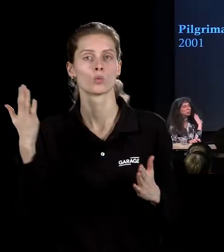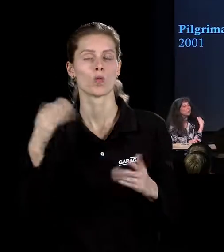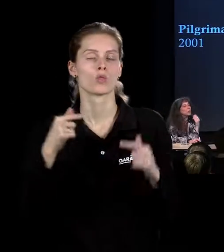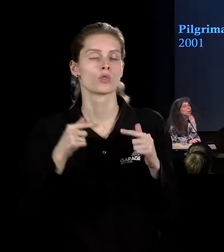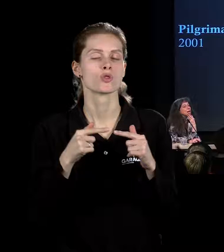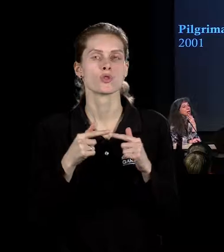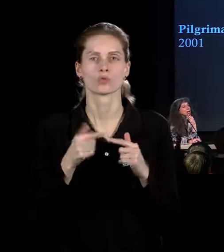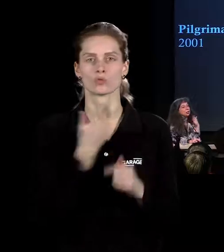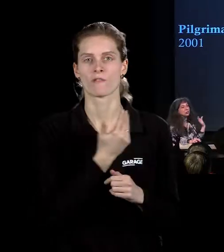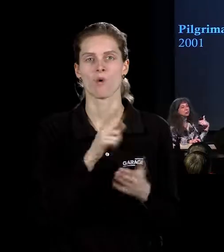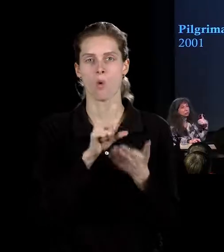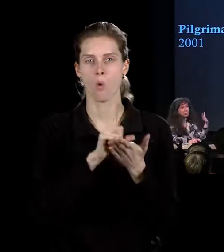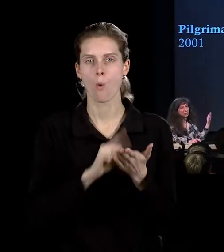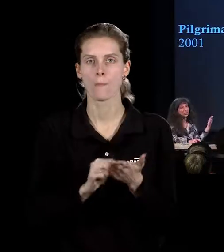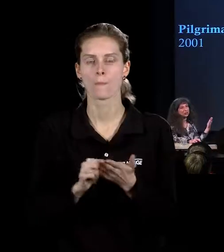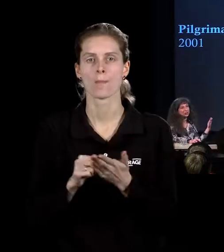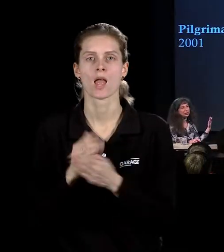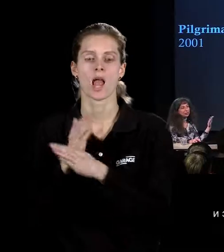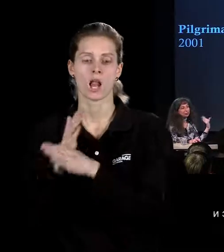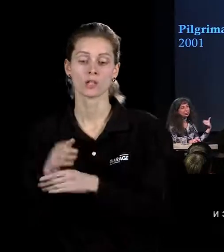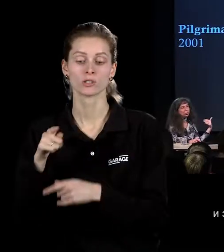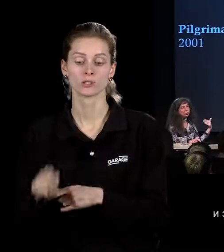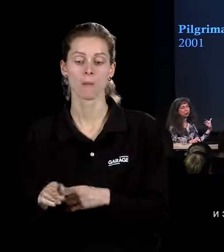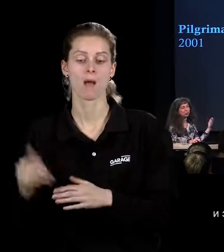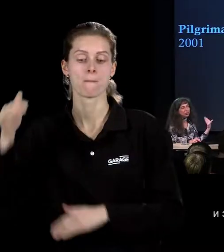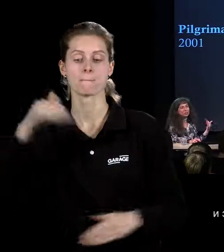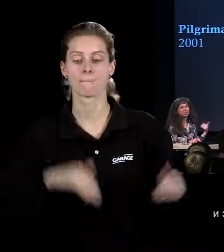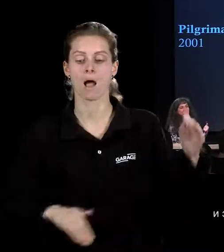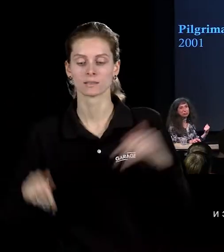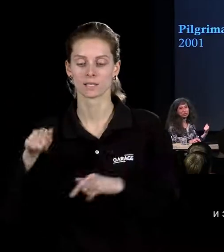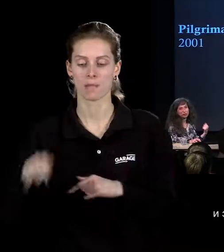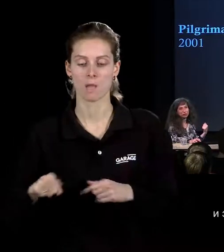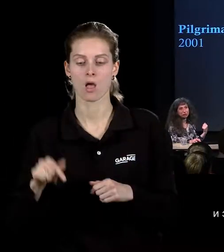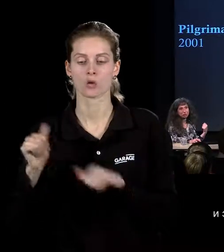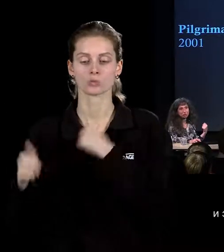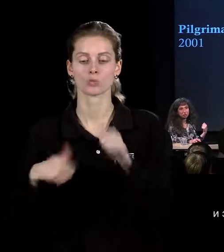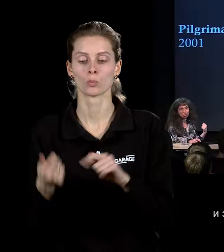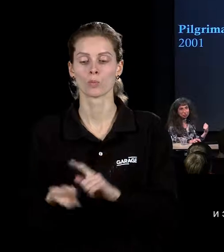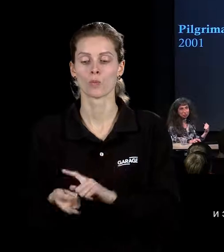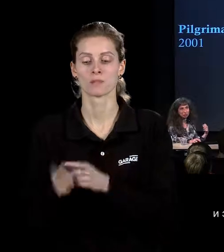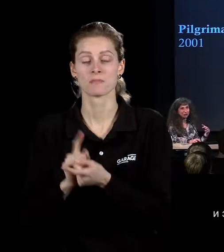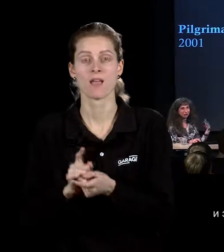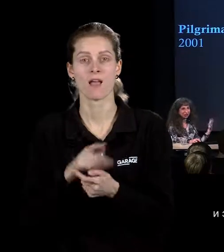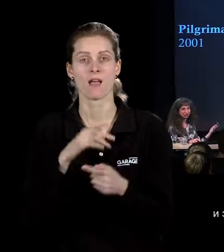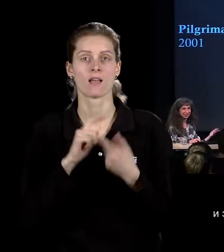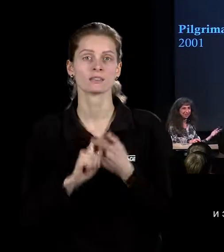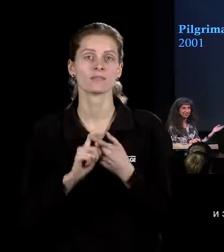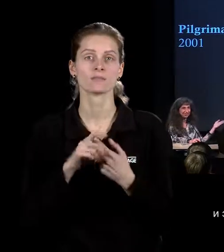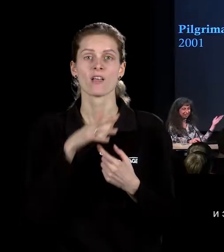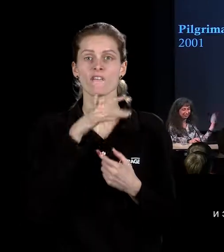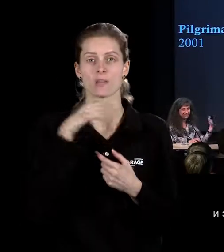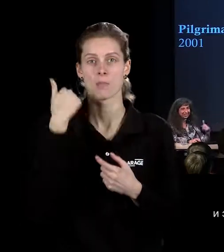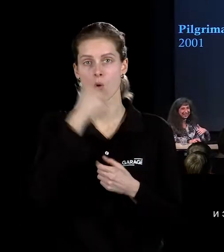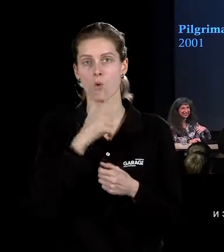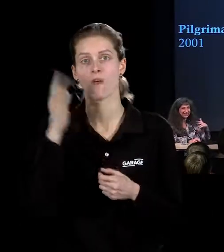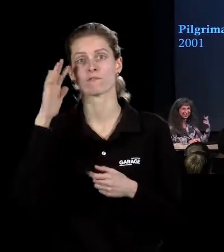его копия, лежит в бассейне, и это скульптура, которая меняется в зависимости от времени года, потому что вода замерзает,